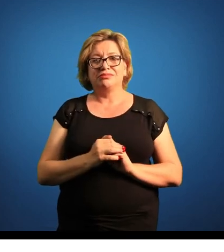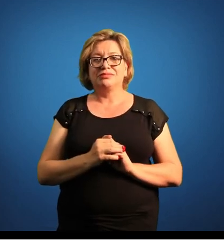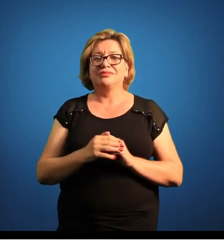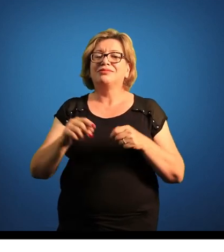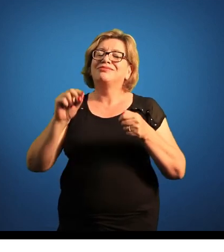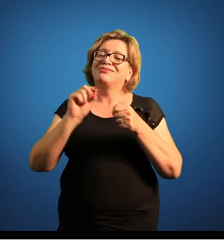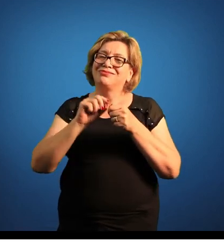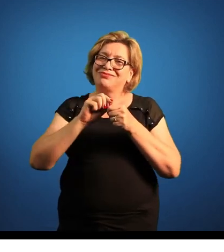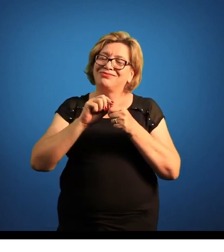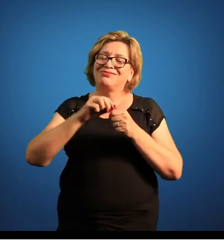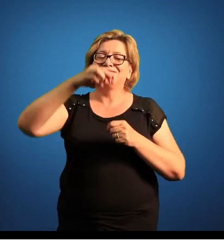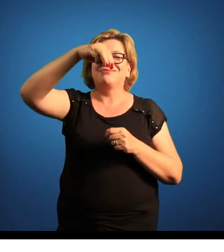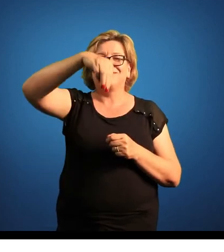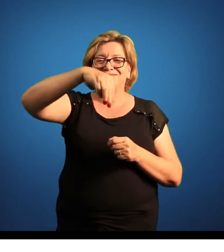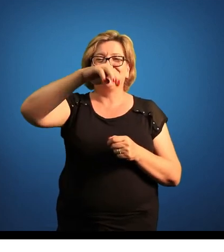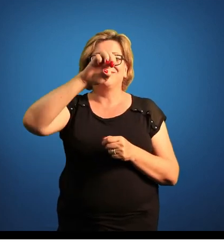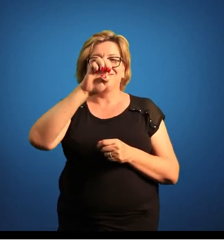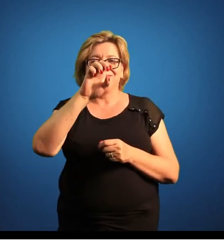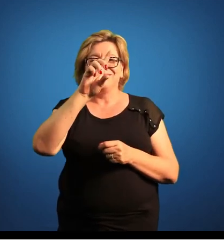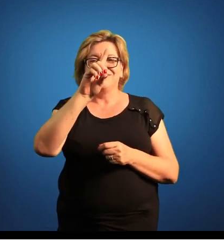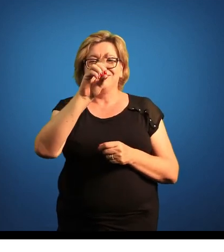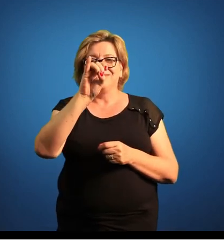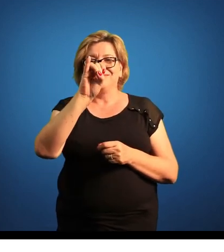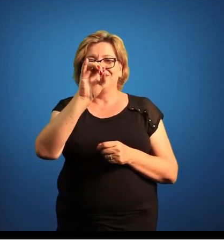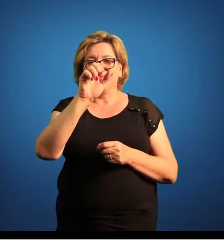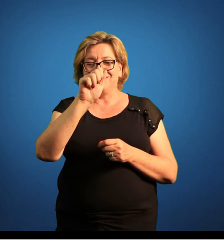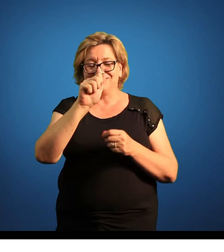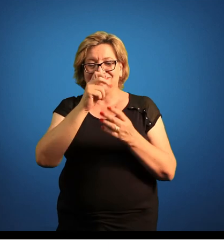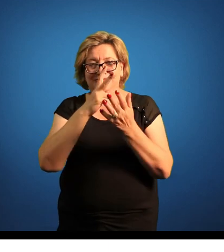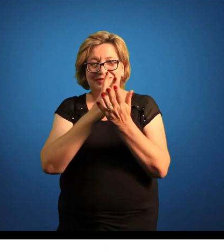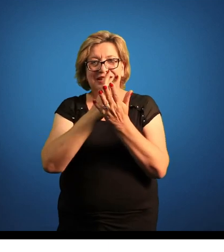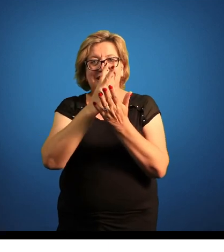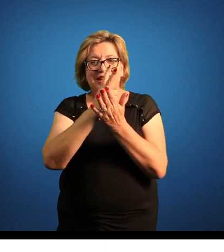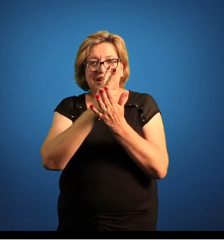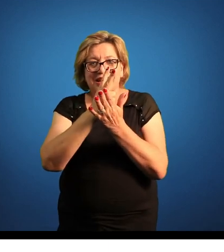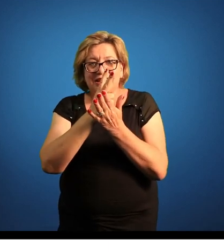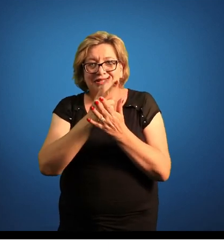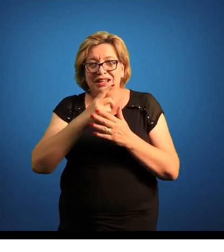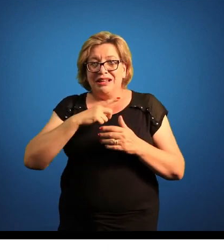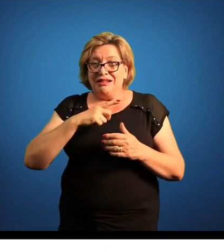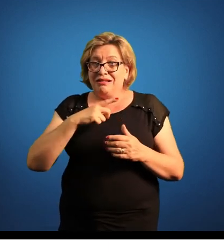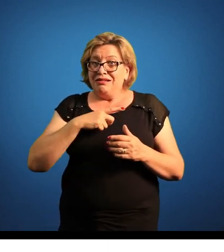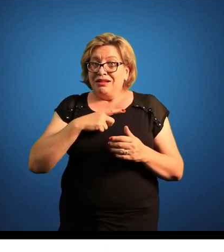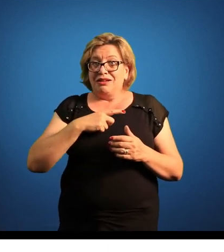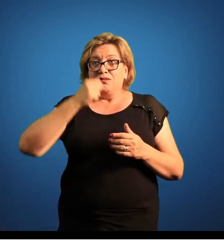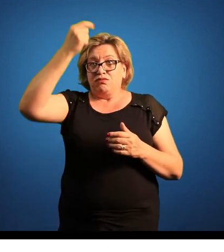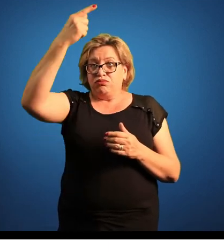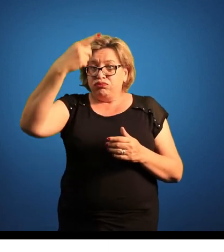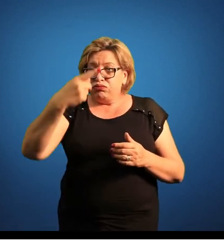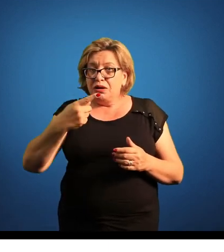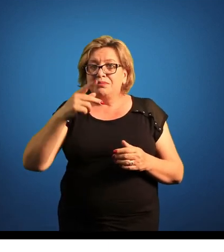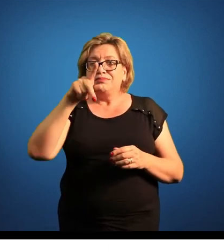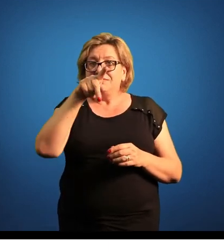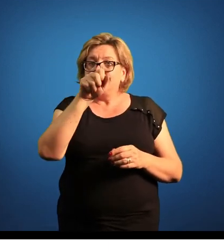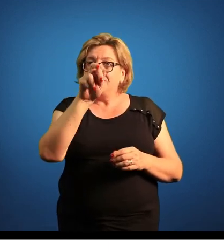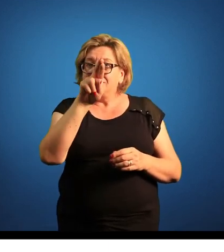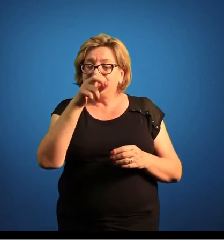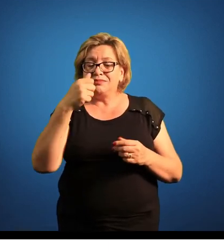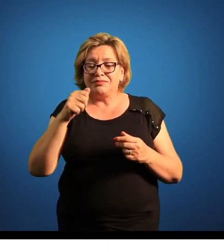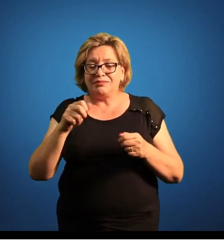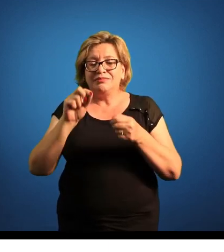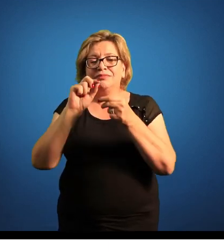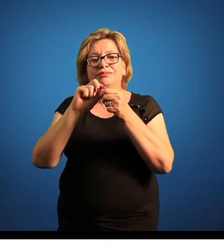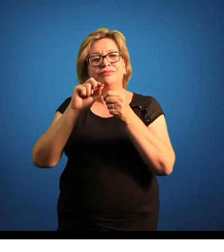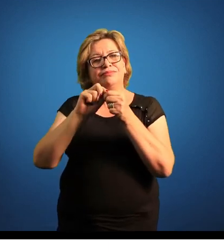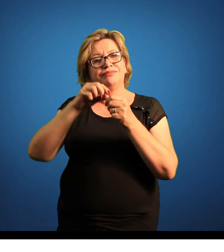a média dos dois termos centrais. Sempre quando o conjunto de dados for uma quantidade par, você vai fazer